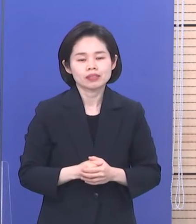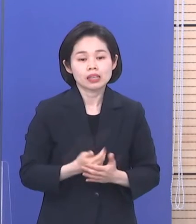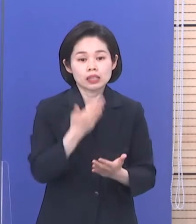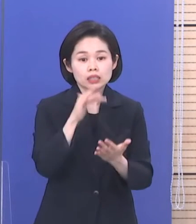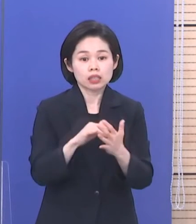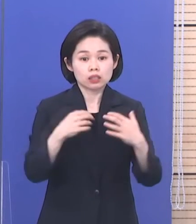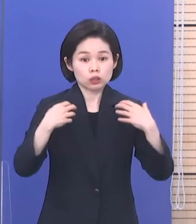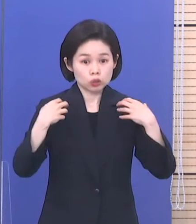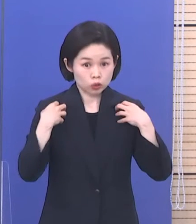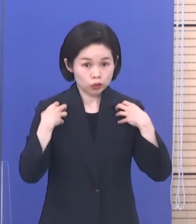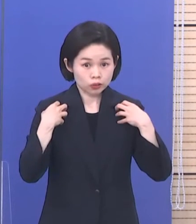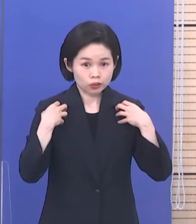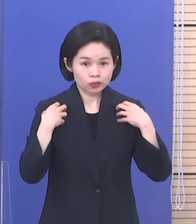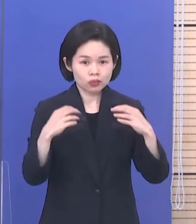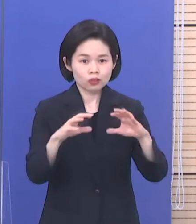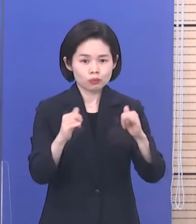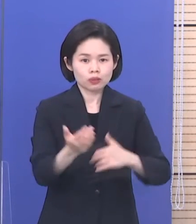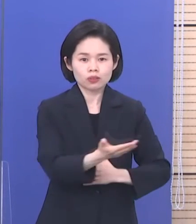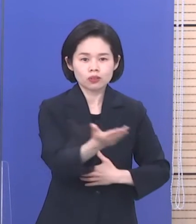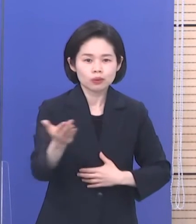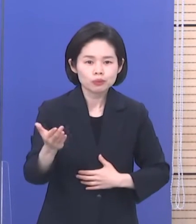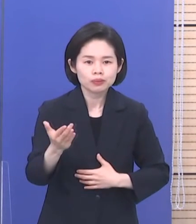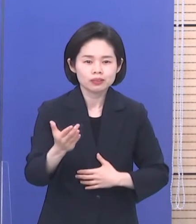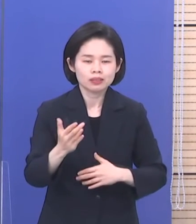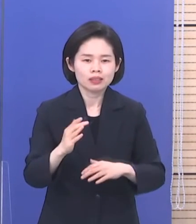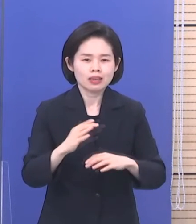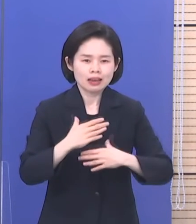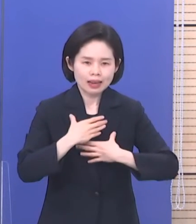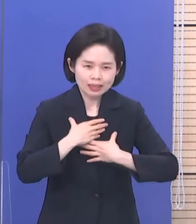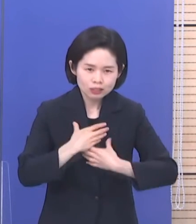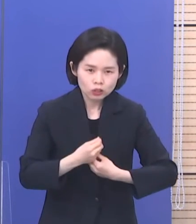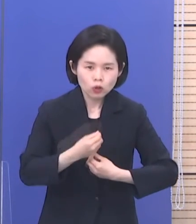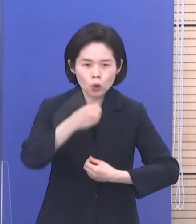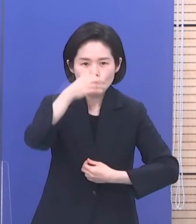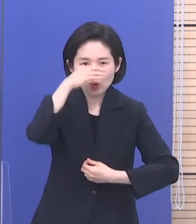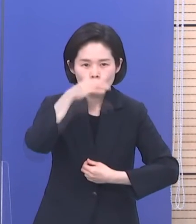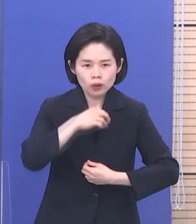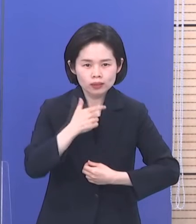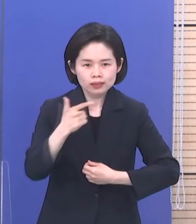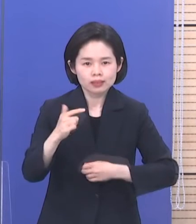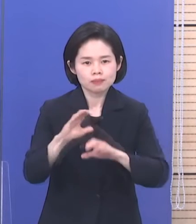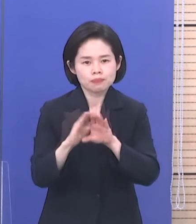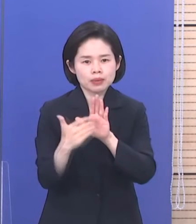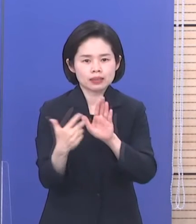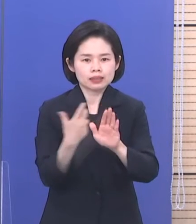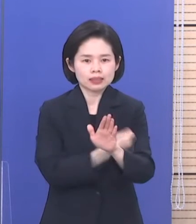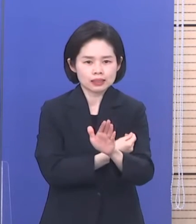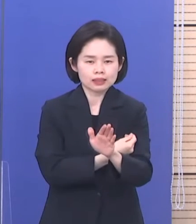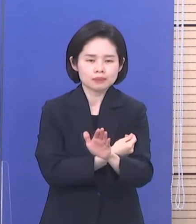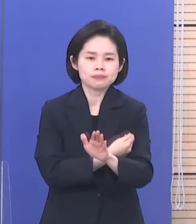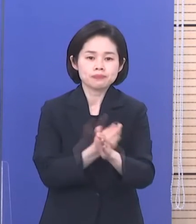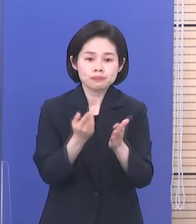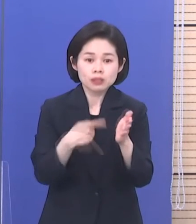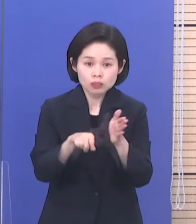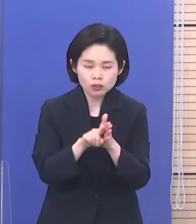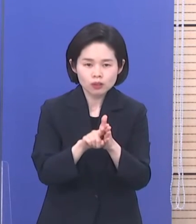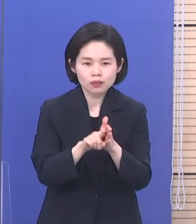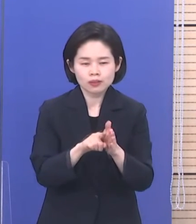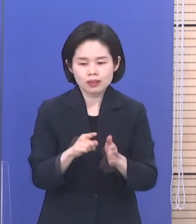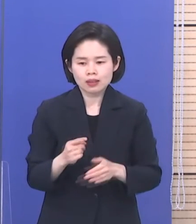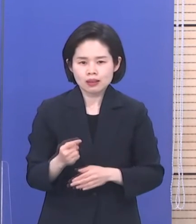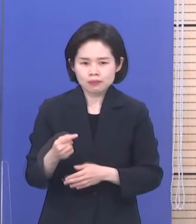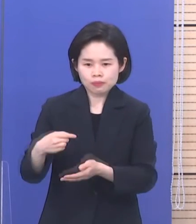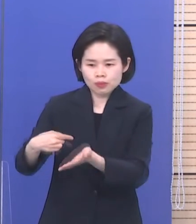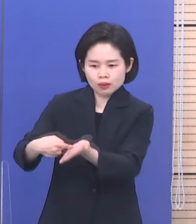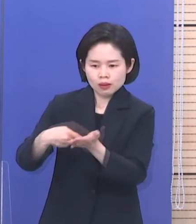식약처는 국민들께서 안전하고 효과 있는 백신을 접종받으실 수 있도록 빈틈없는 백신 허가와 출하 승인을